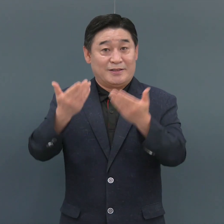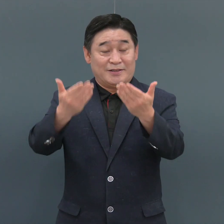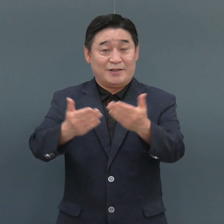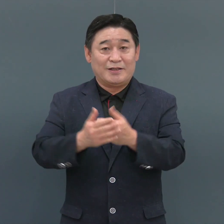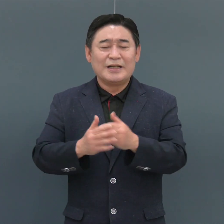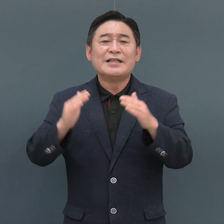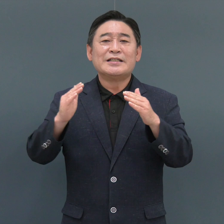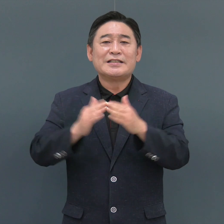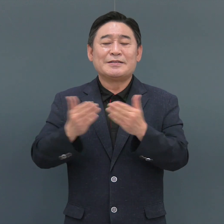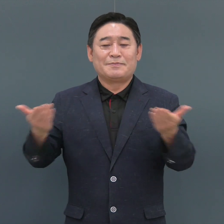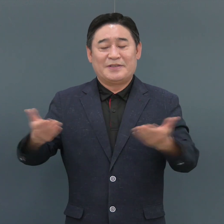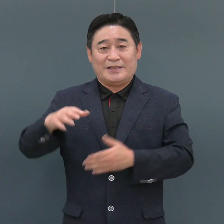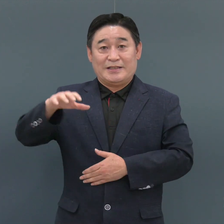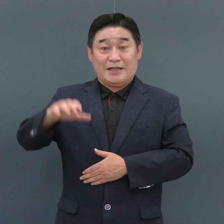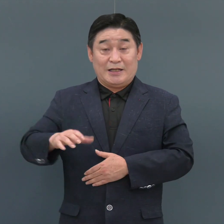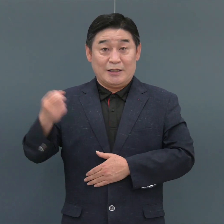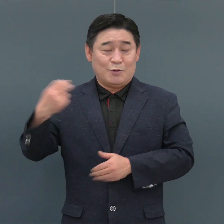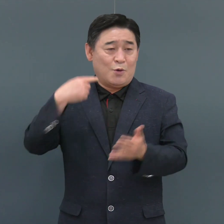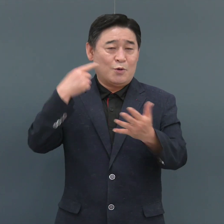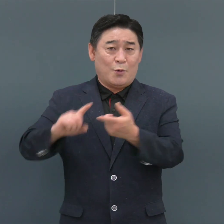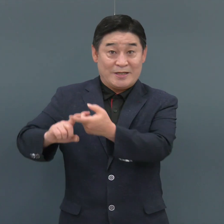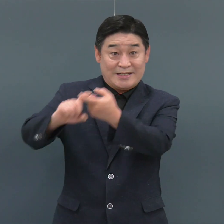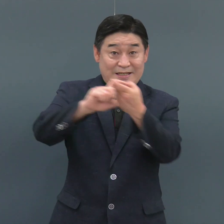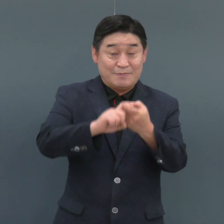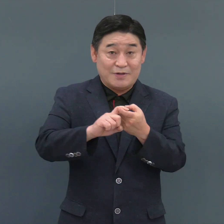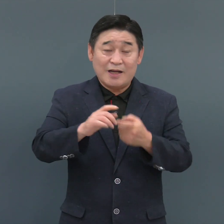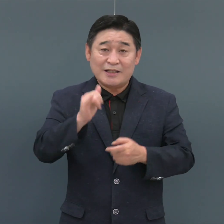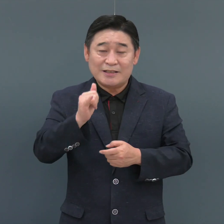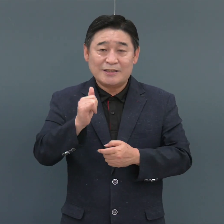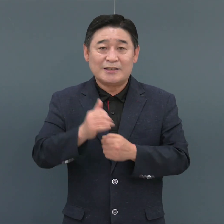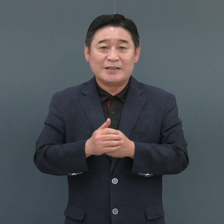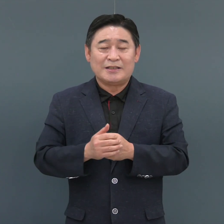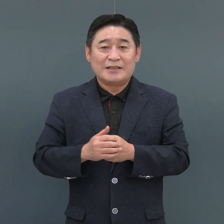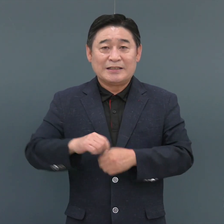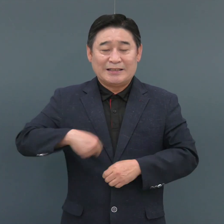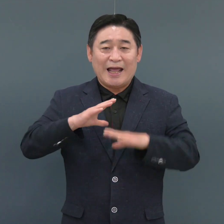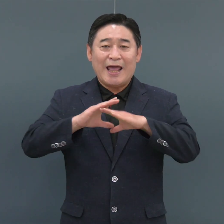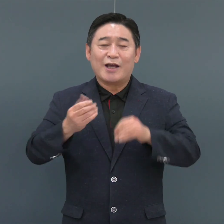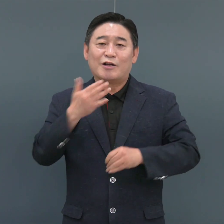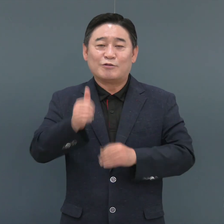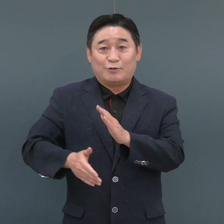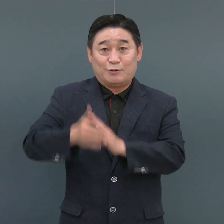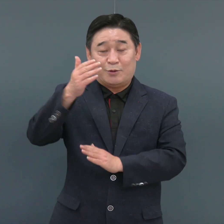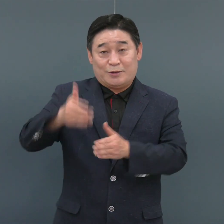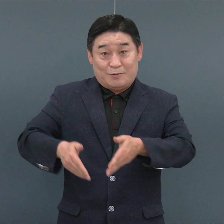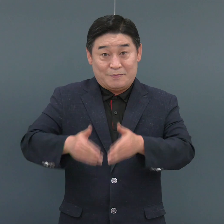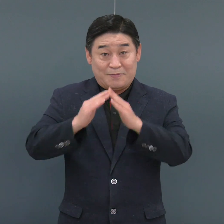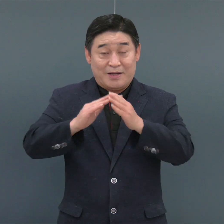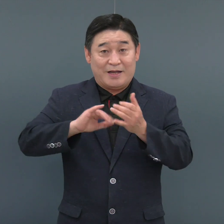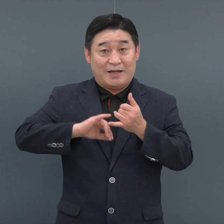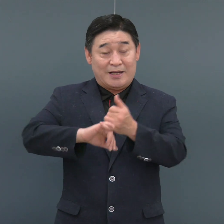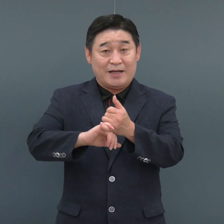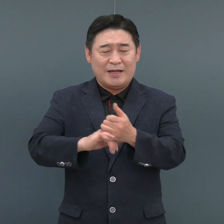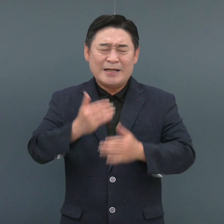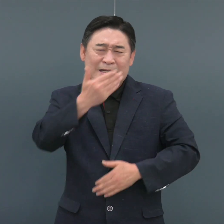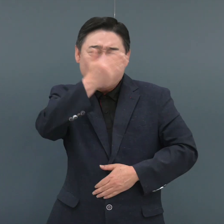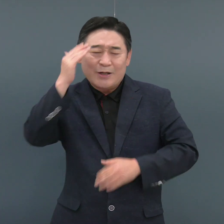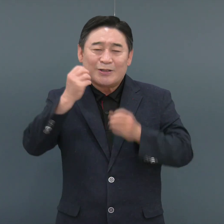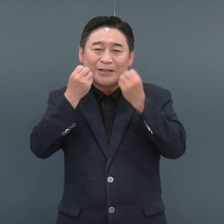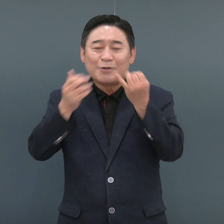만들겠습니다. 주거와 일자리 그리고 교육 인프라를 고루 갖춘 명실상부한 자족도시로 완성시키겠습니다.